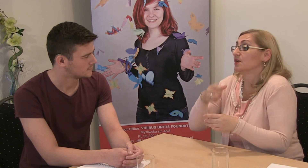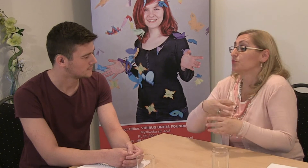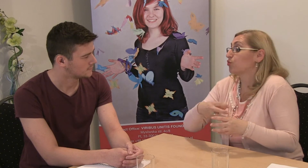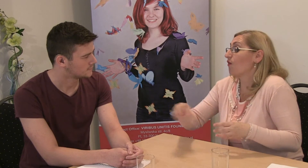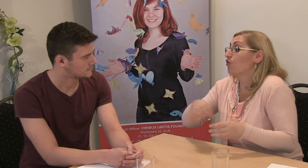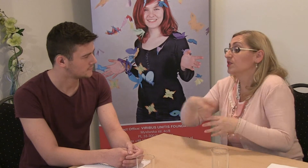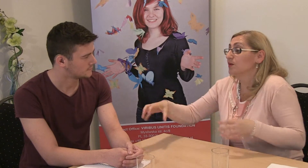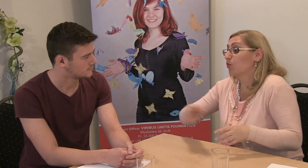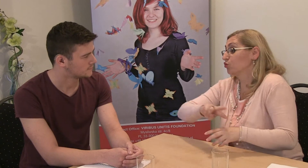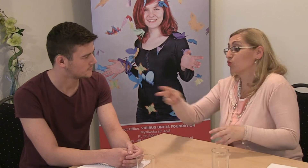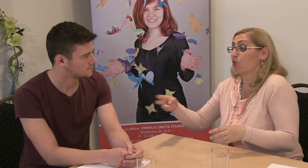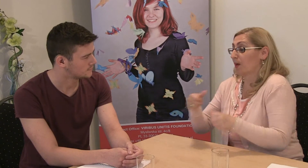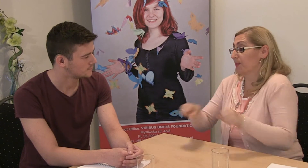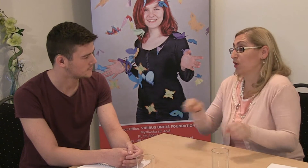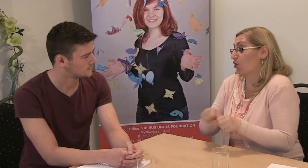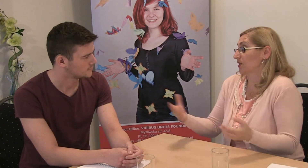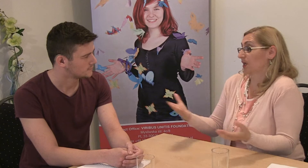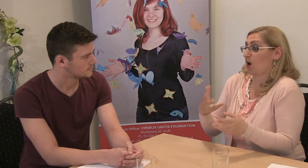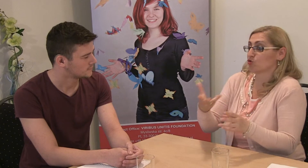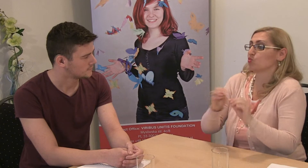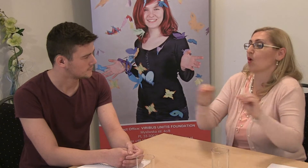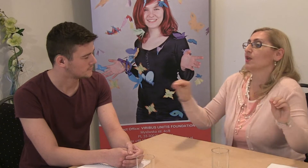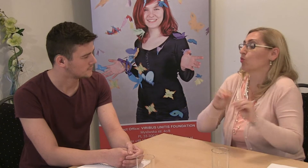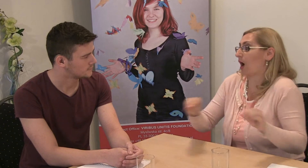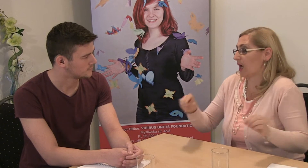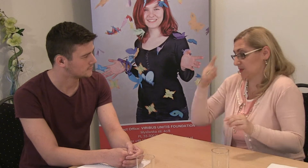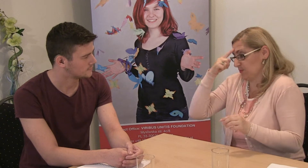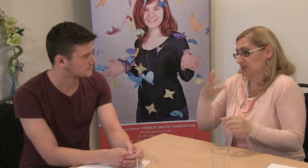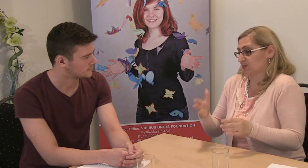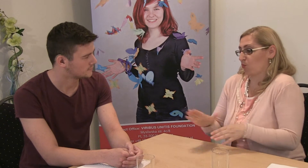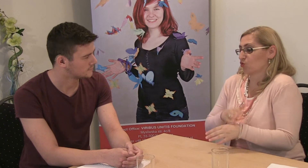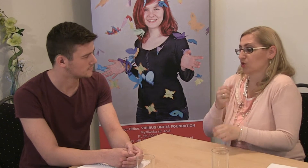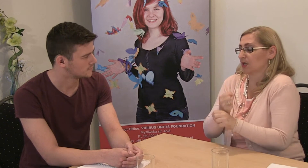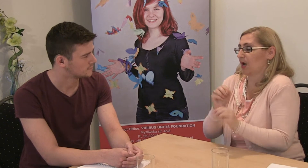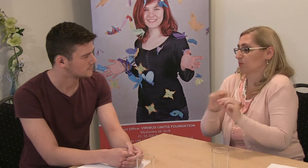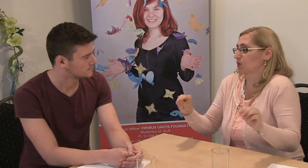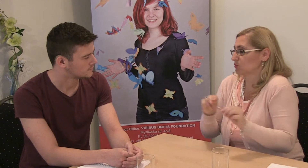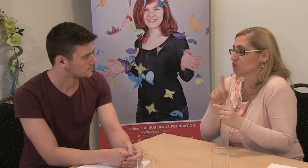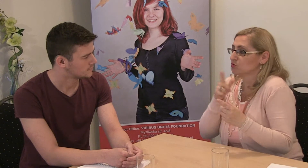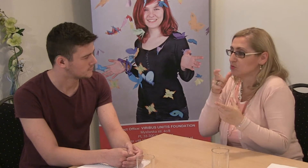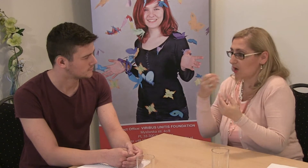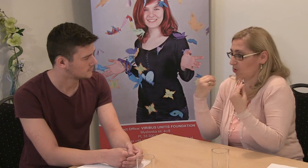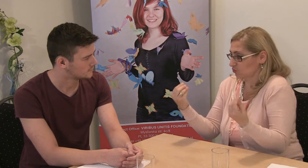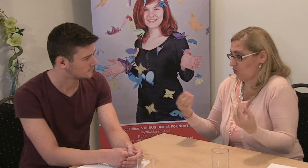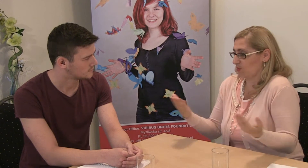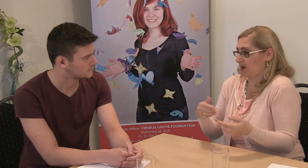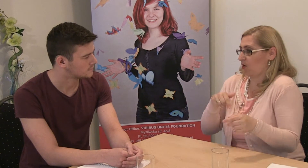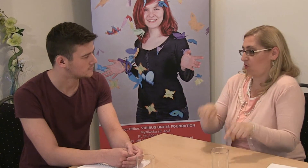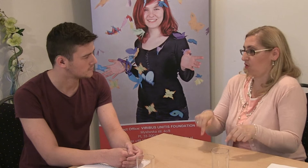mlade. I da sprovodimo druge prioritete kao što su edukacije. Počeli smo da radimo